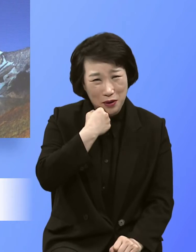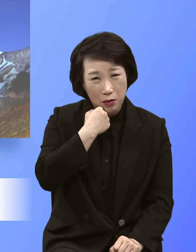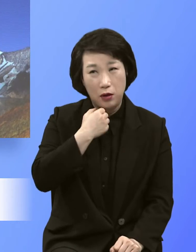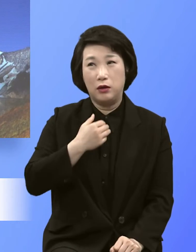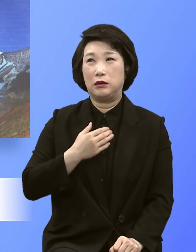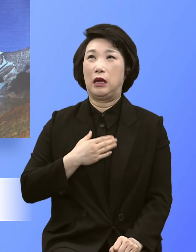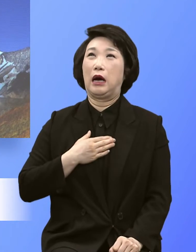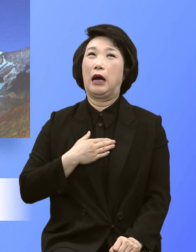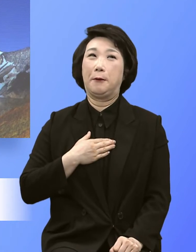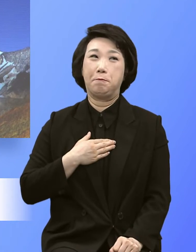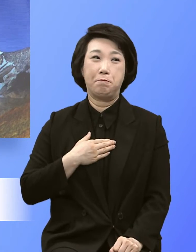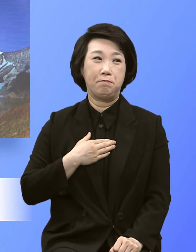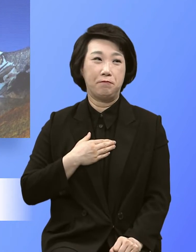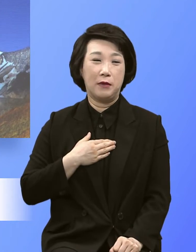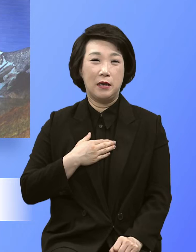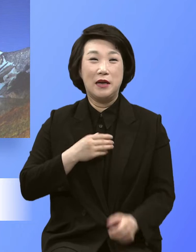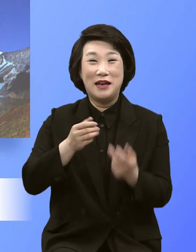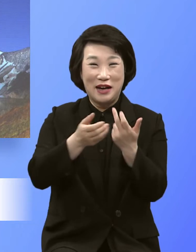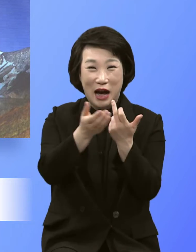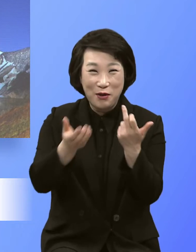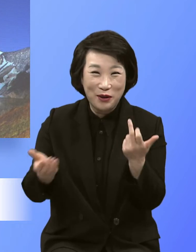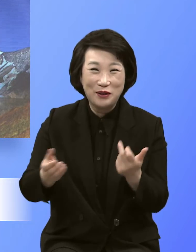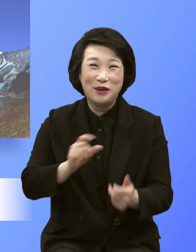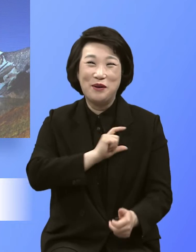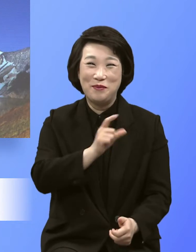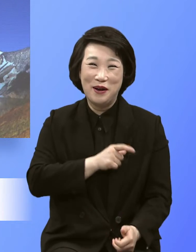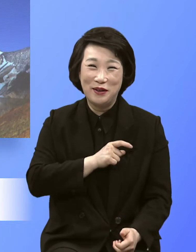제가 강원도 면허